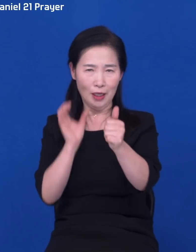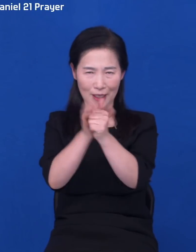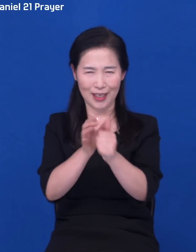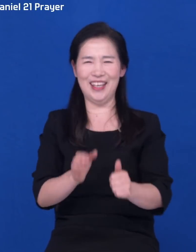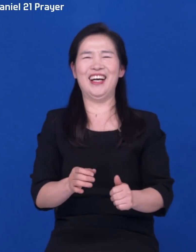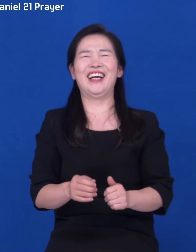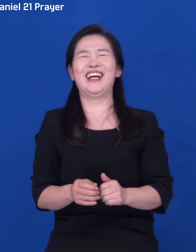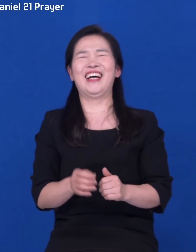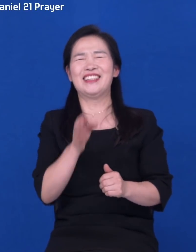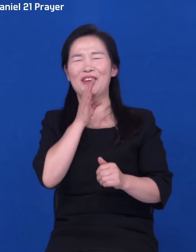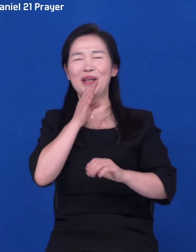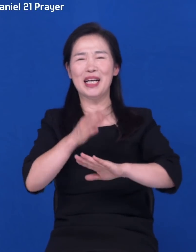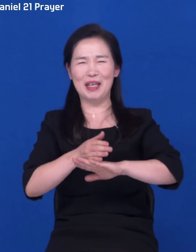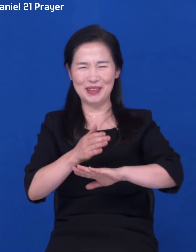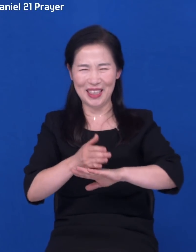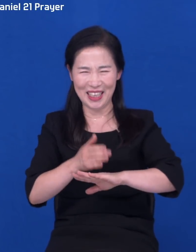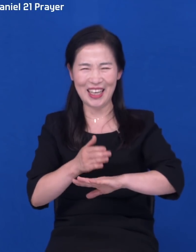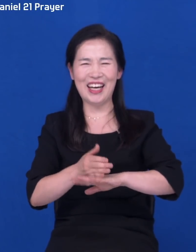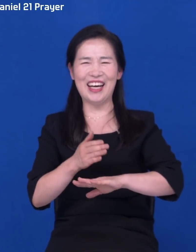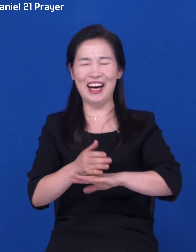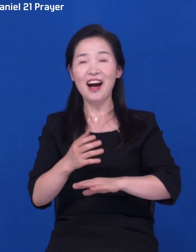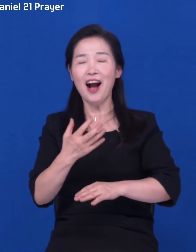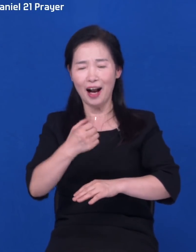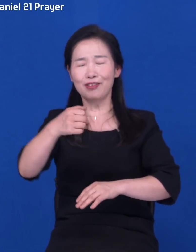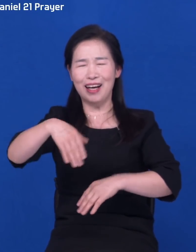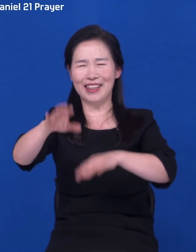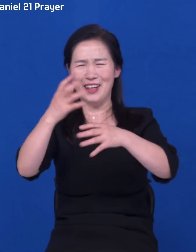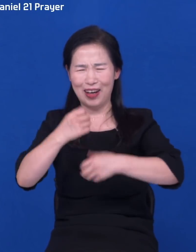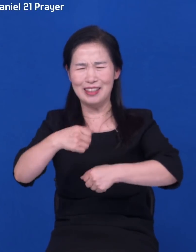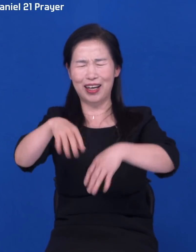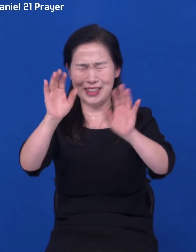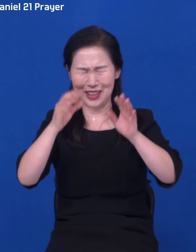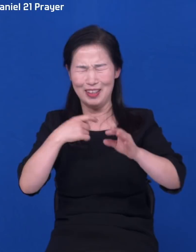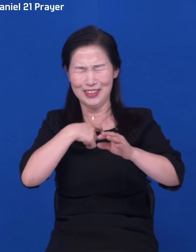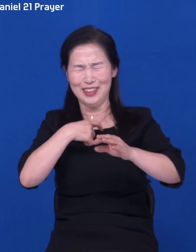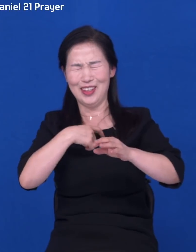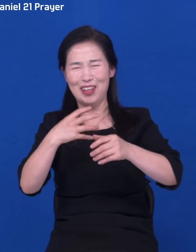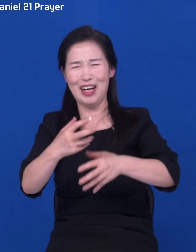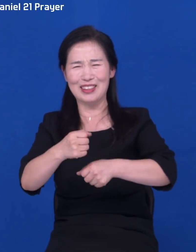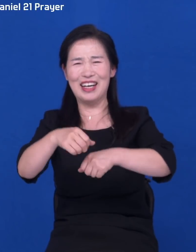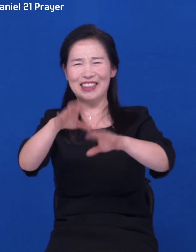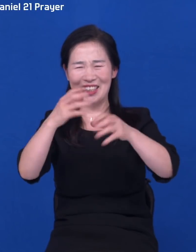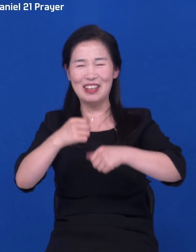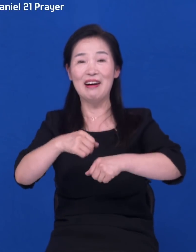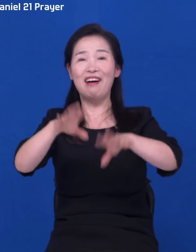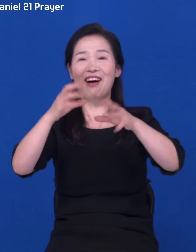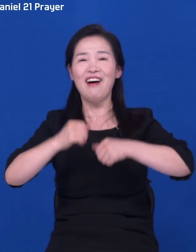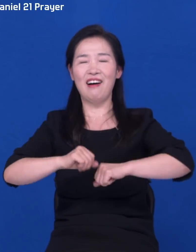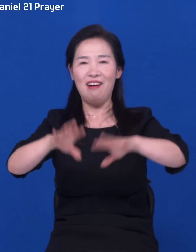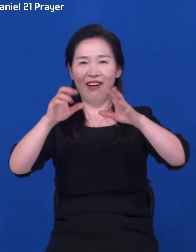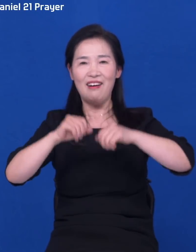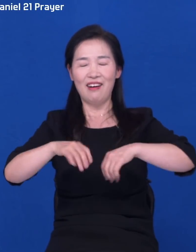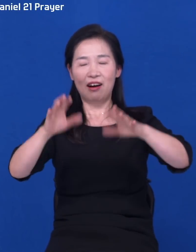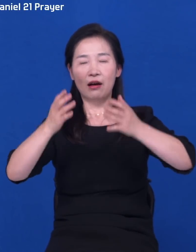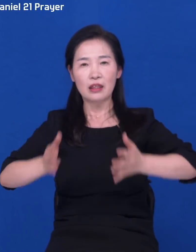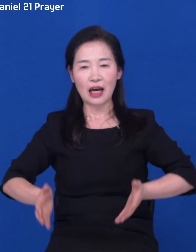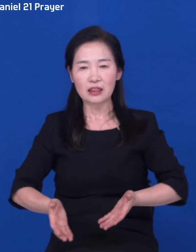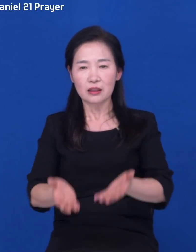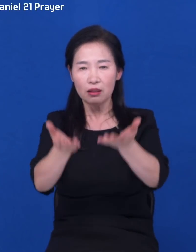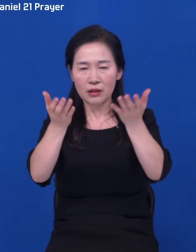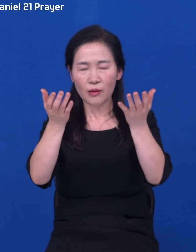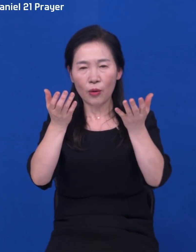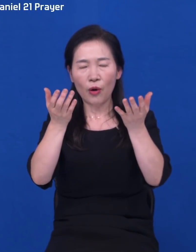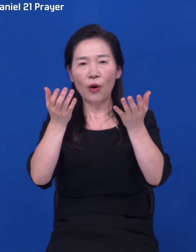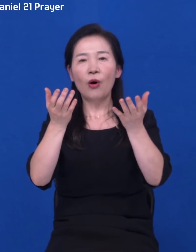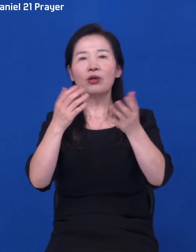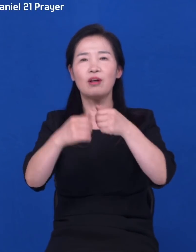감사해요. 그래서 이거 진짜 가져가세요. 진짜 싫어요. 그렇게 하고 다 들고 나니까 자유가 임하더라고요.